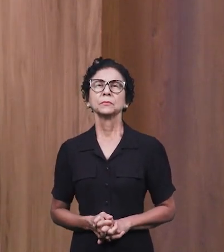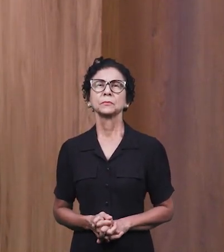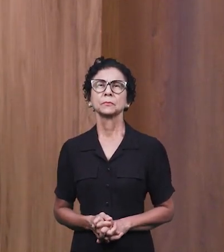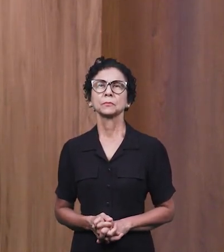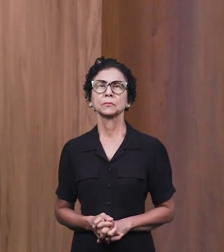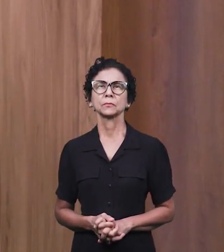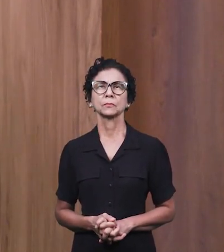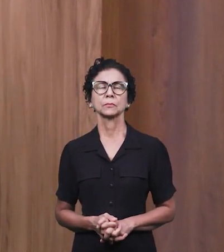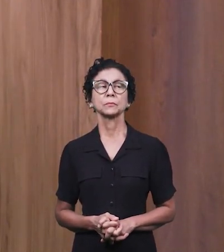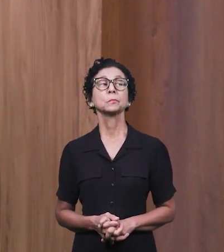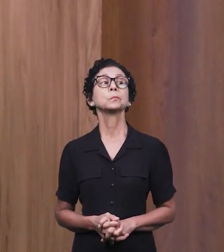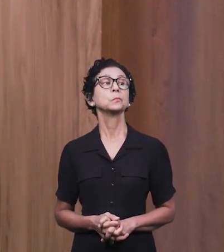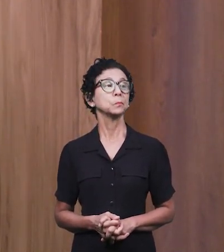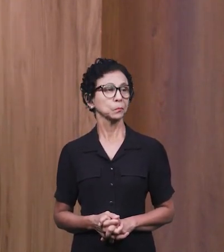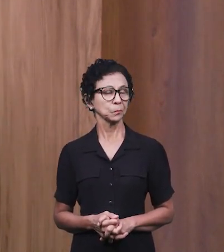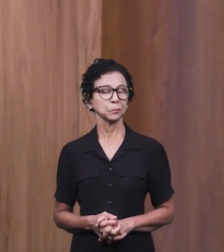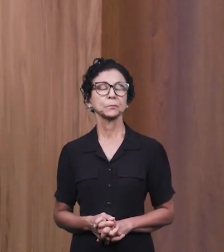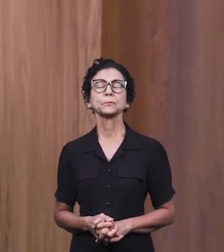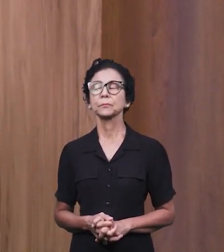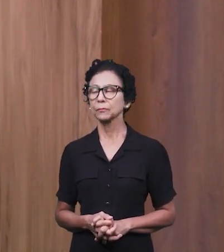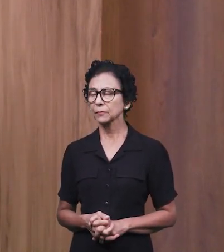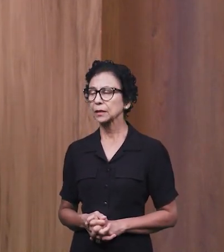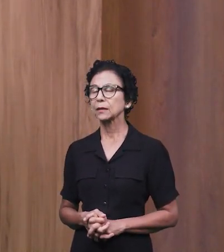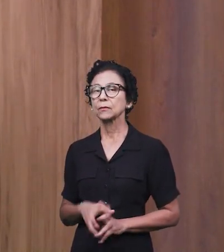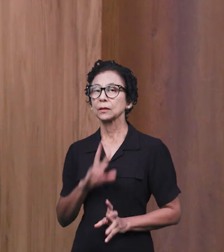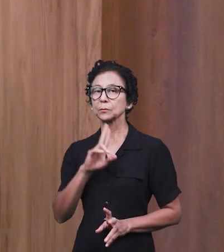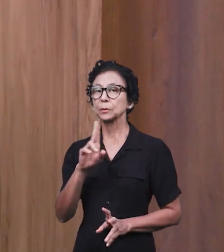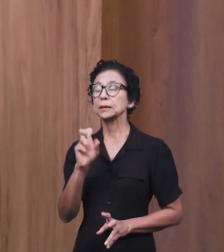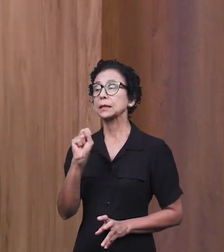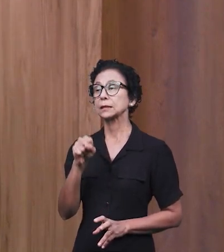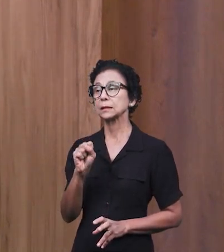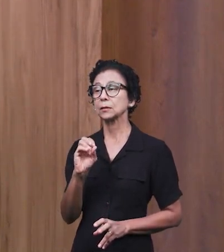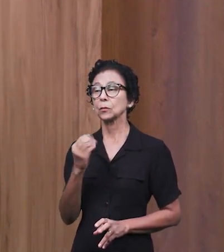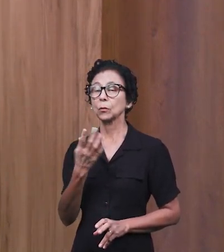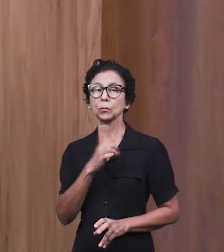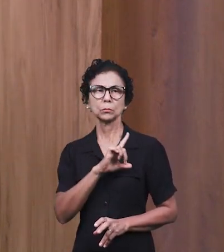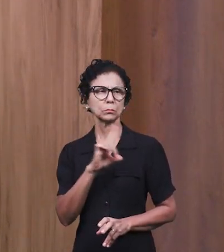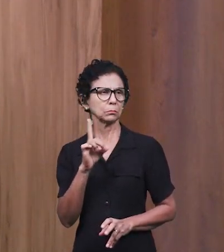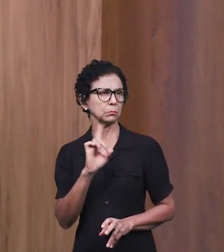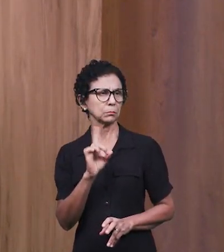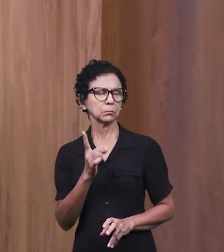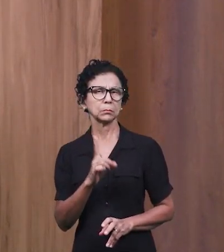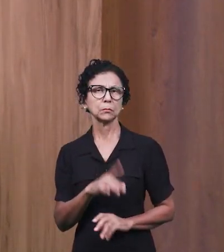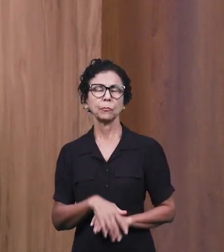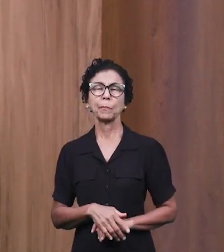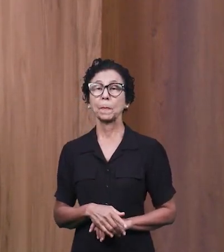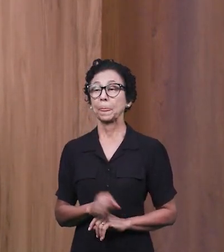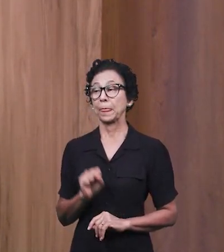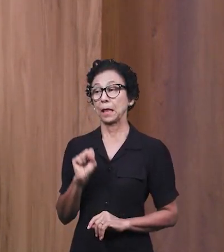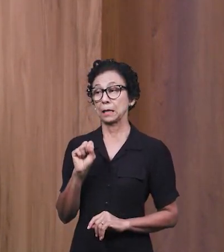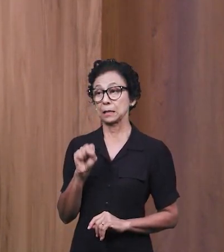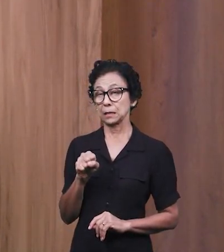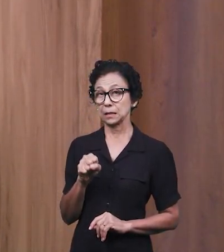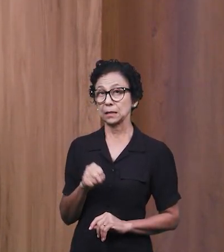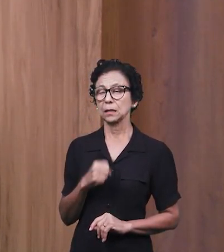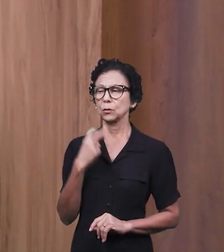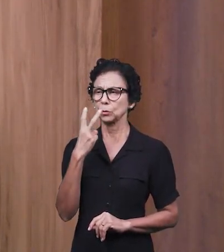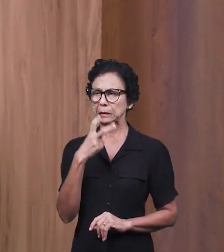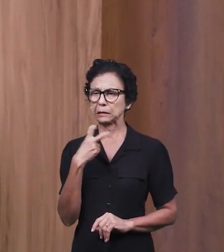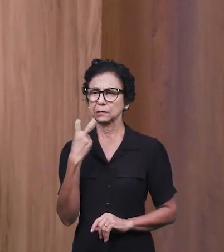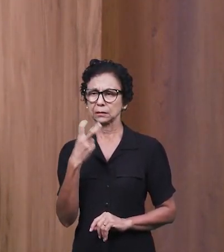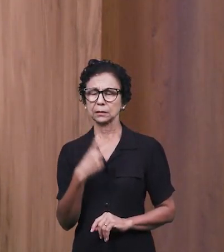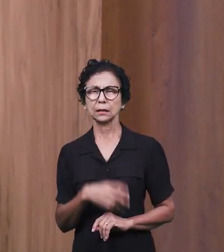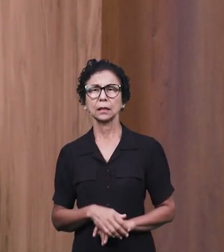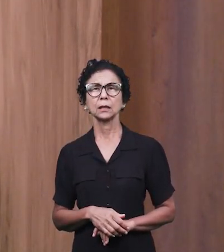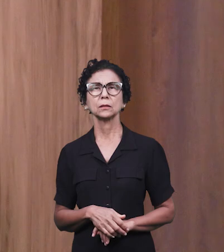Oralizado? Ele vai entender, ele vai te responder que sim ou que não. Se ele falar que sim, é oralizado,